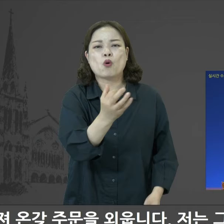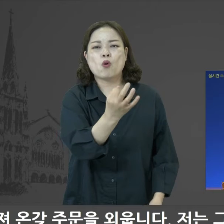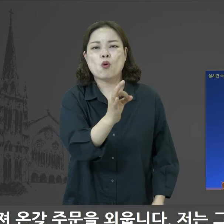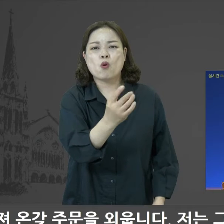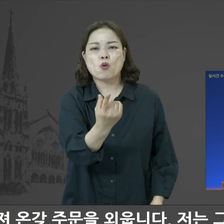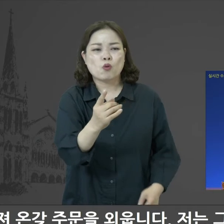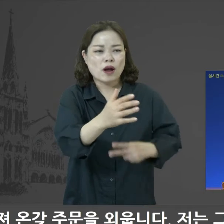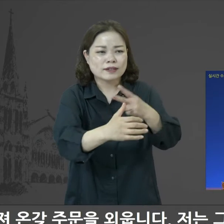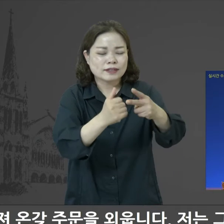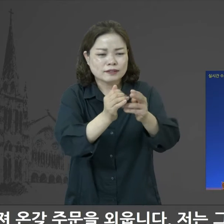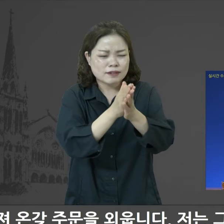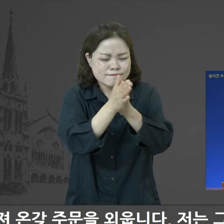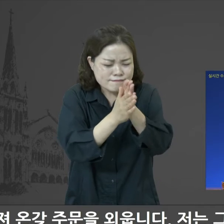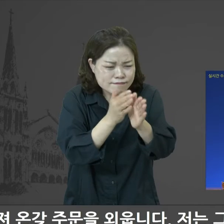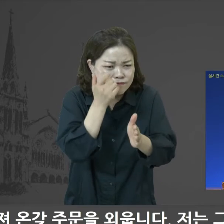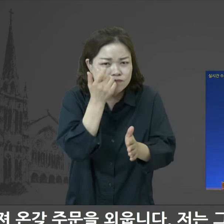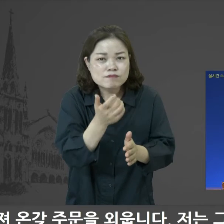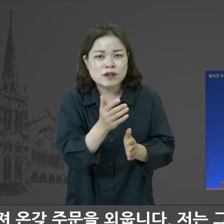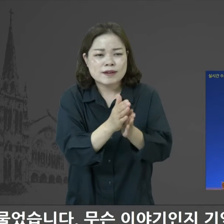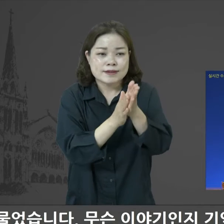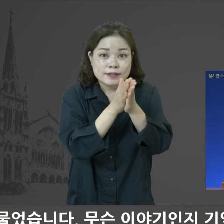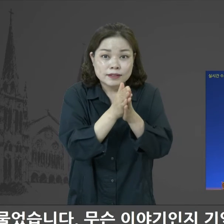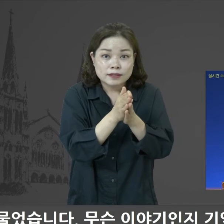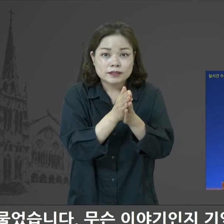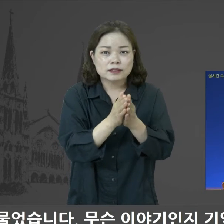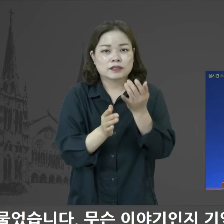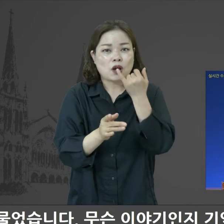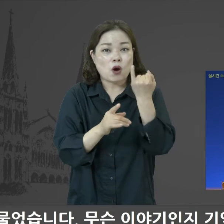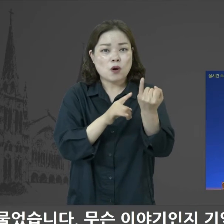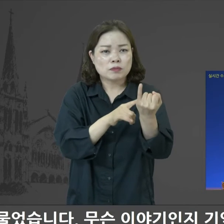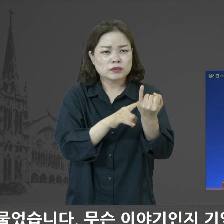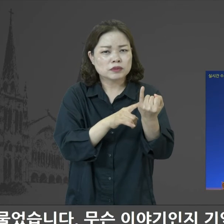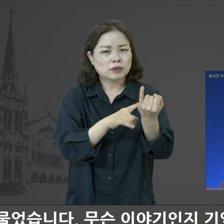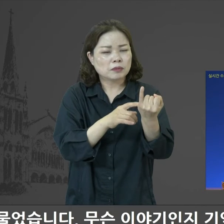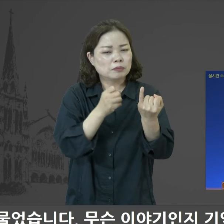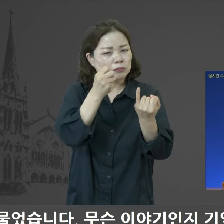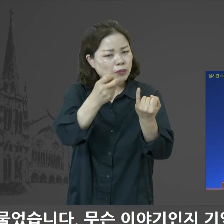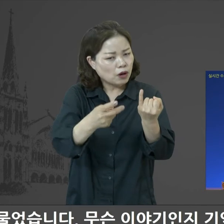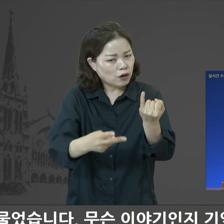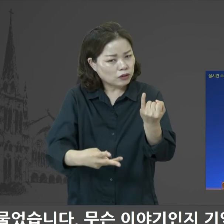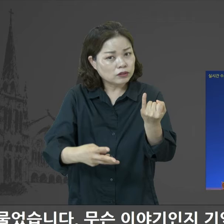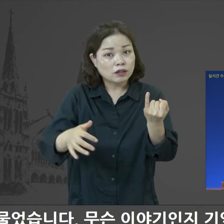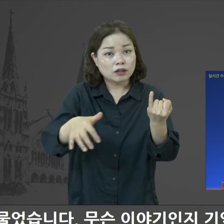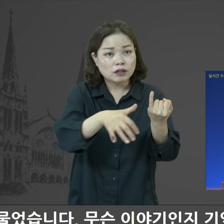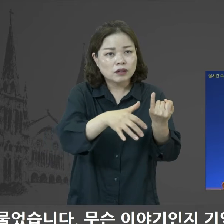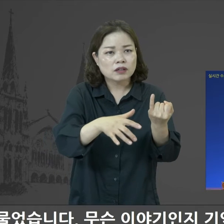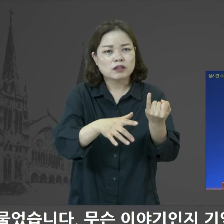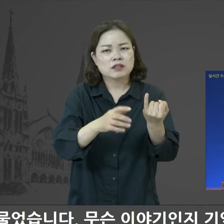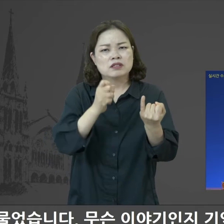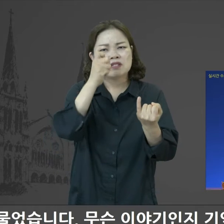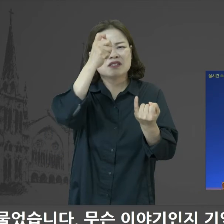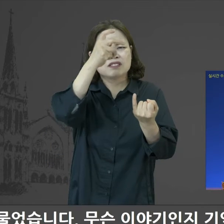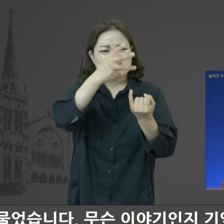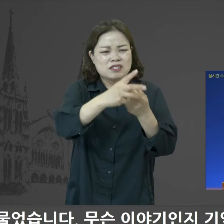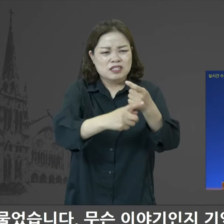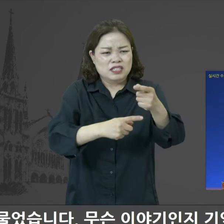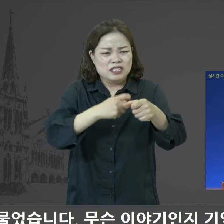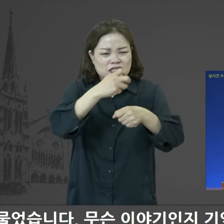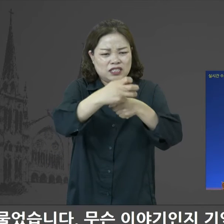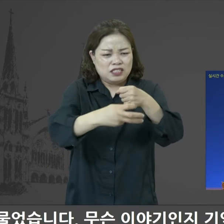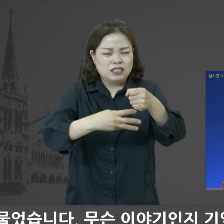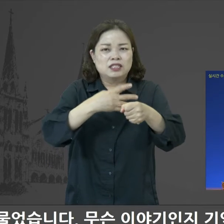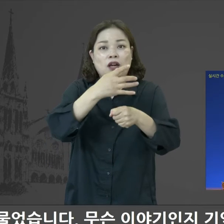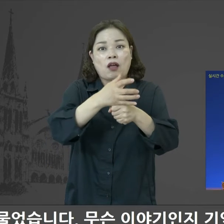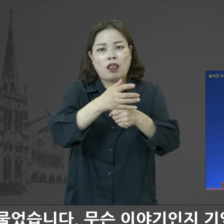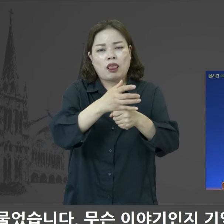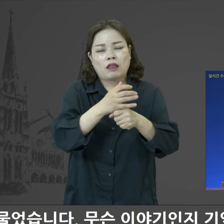어제 자세하게 좀 여쭤보니까 제 어머니에게 어머니 몇 년 정도 다니셨습니까? 라고 하니까 10수년 정도 1년에 한 번씩 꼭 갔다는